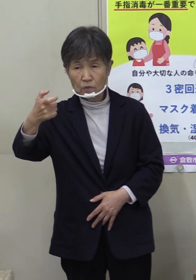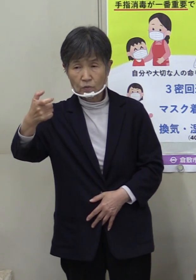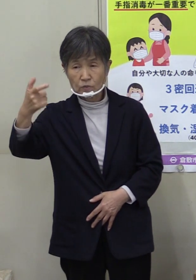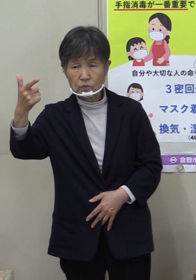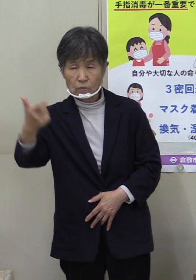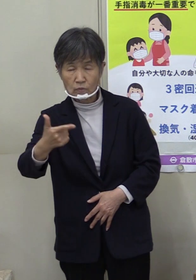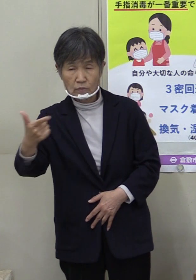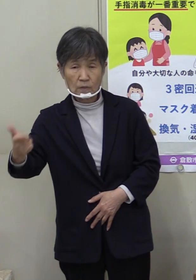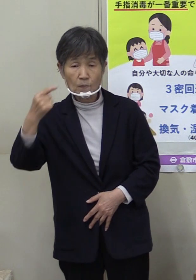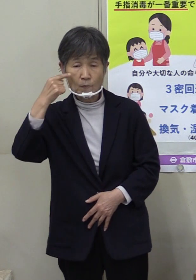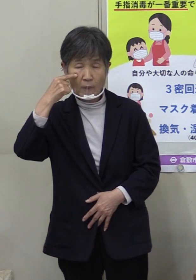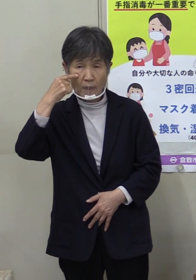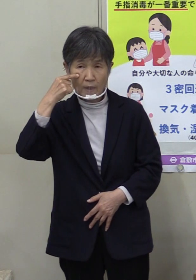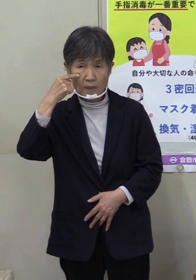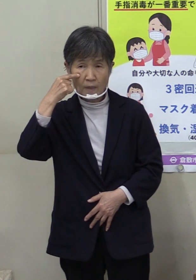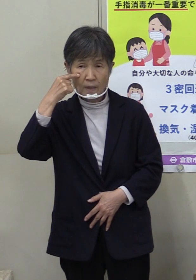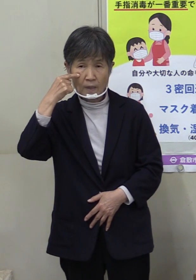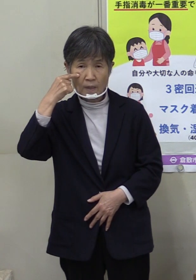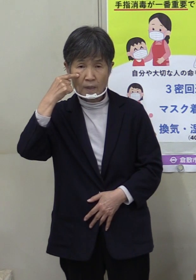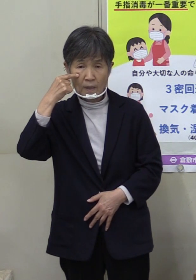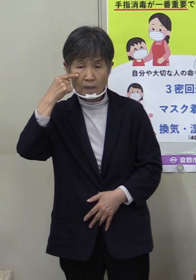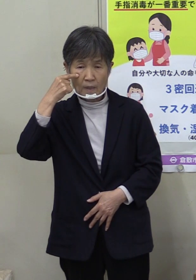966、